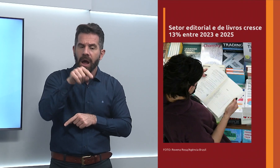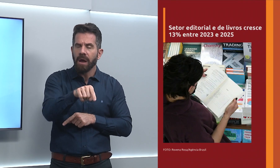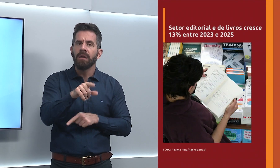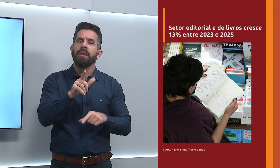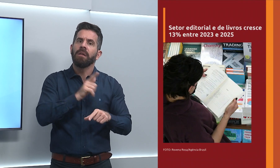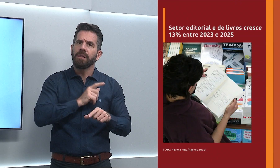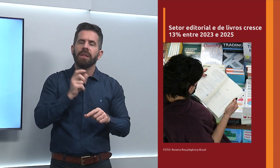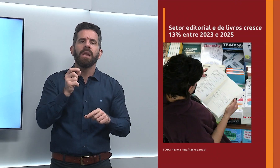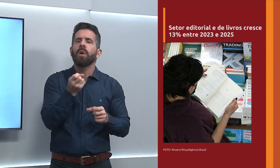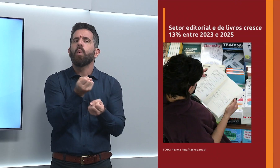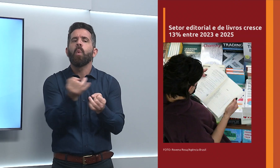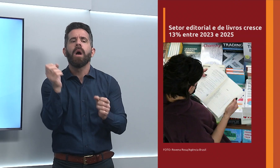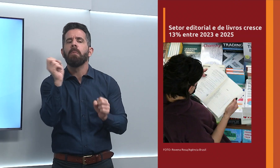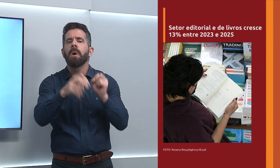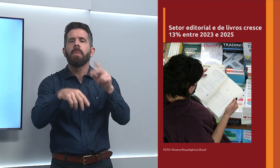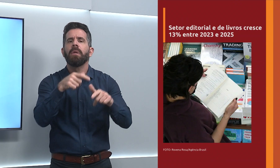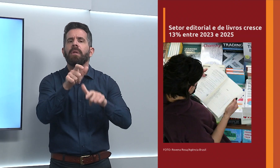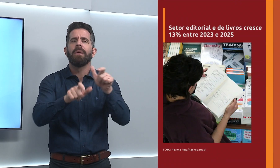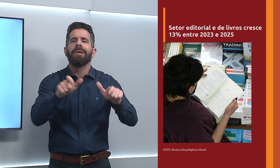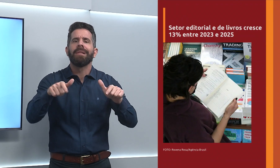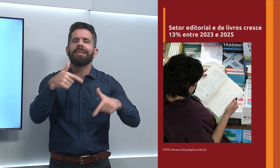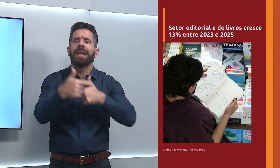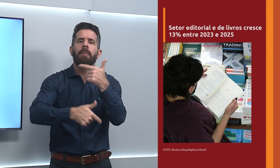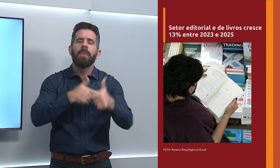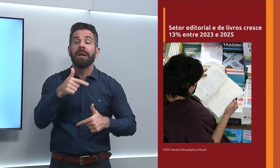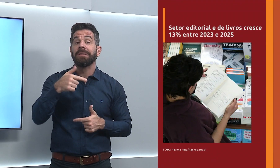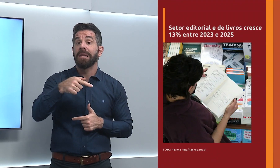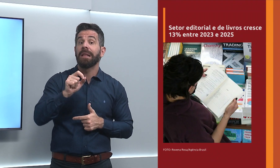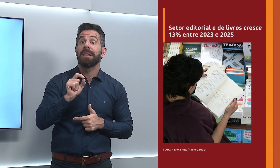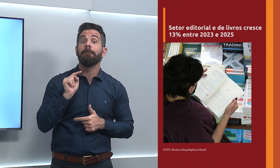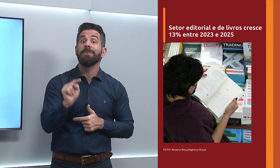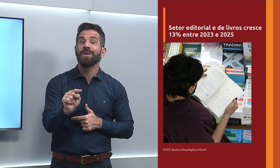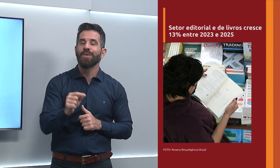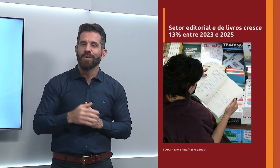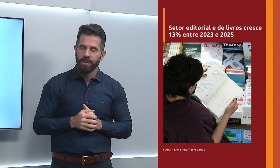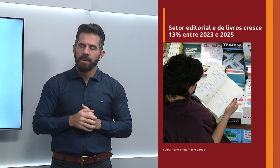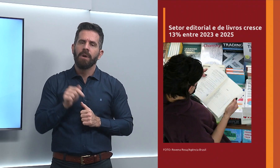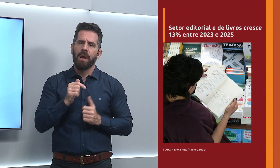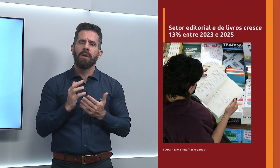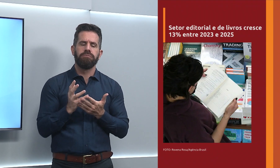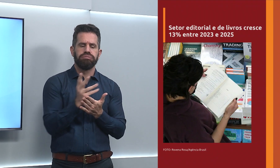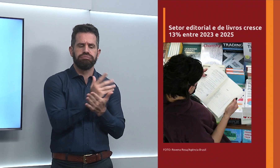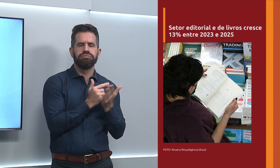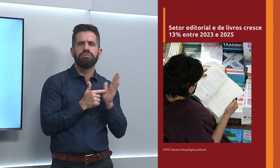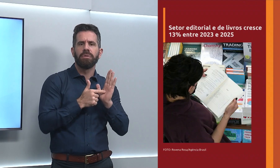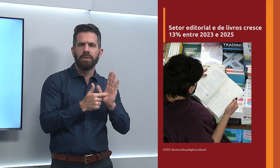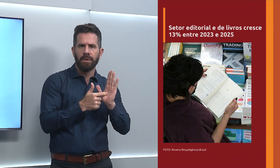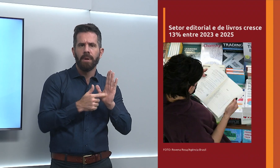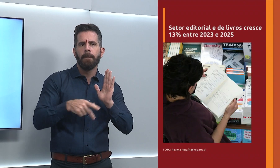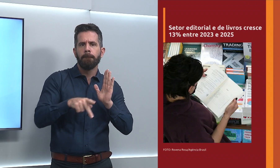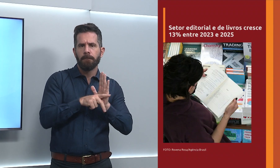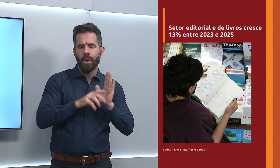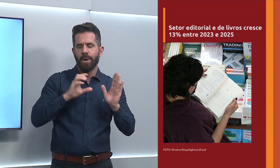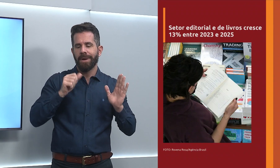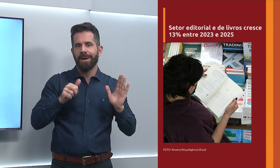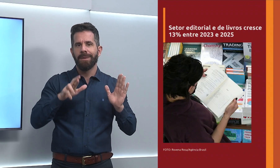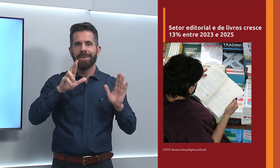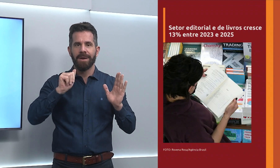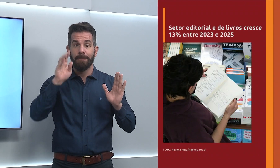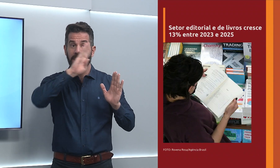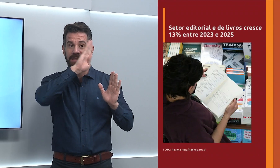mil empregos diretos no país. Os dados fazem parte de um levantamento divulgado pela Câmara Brasileira do